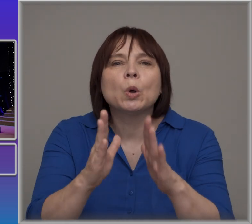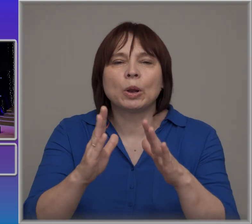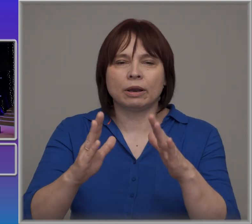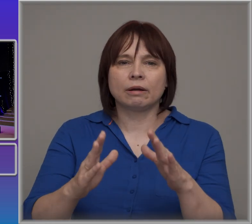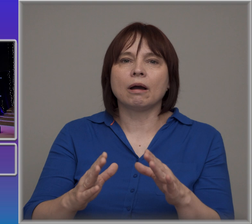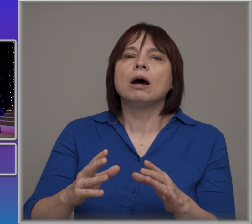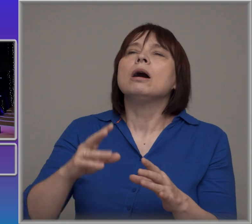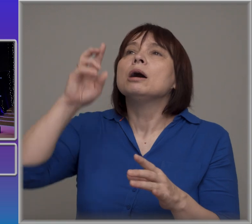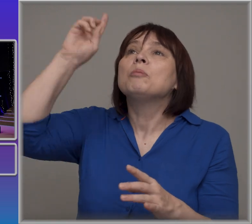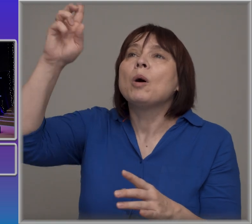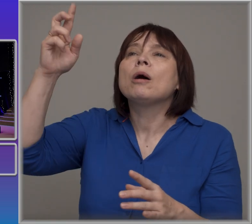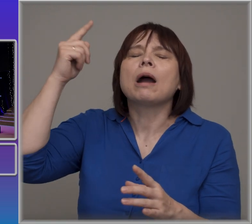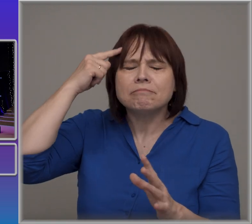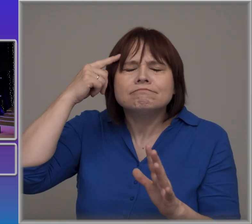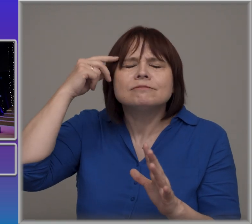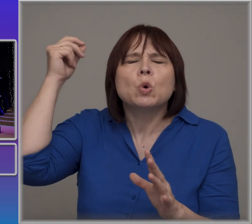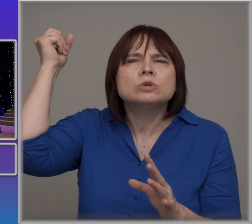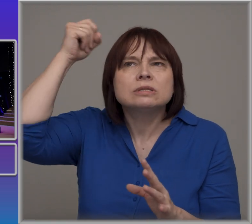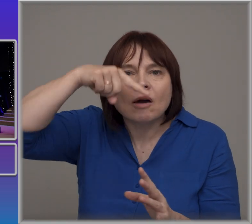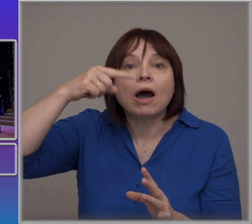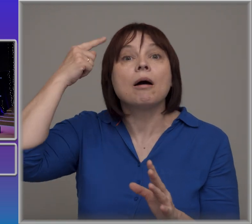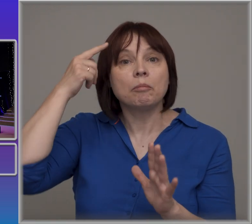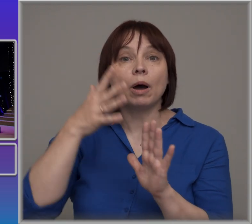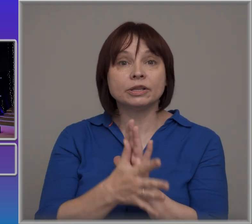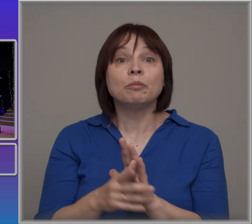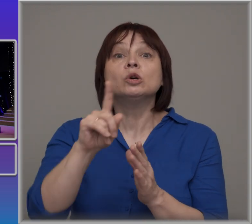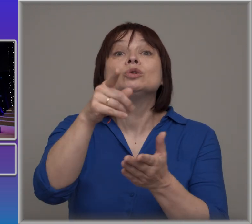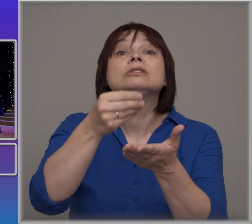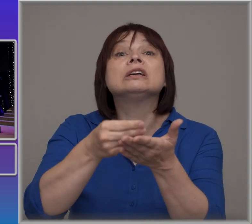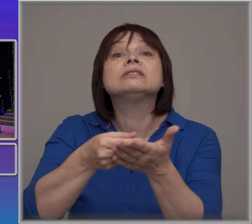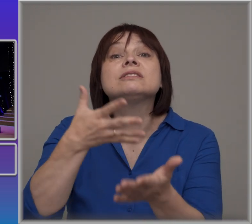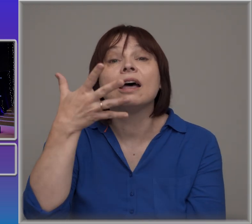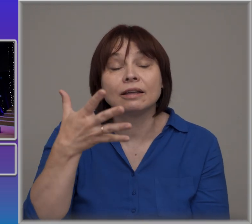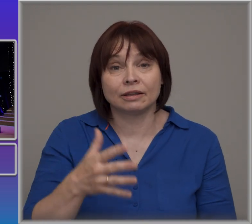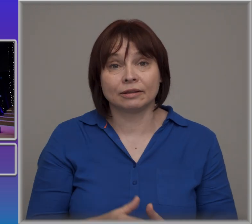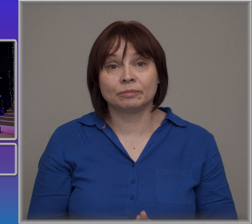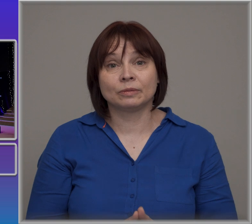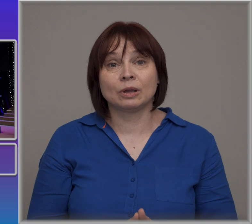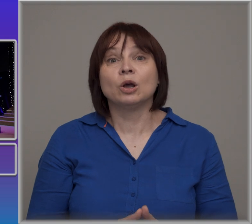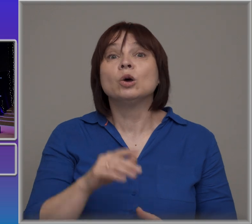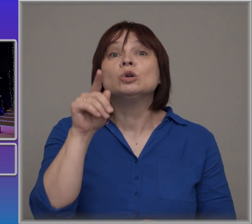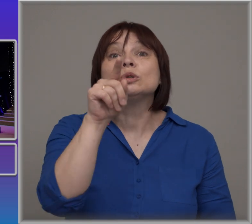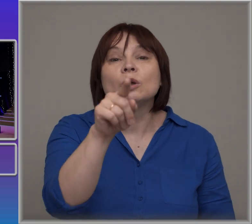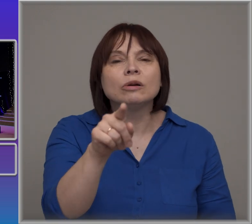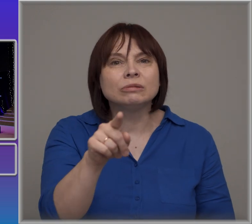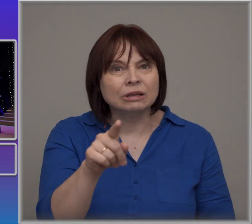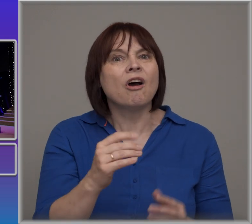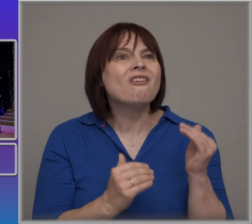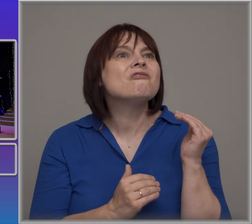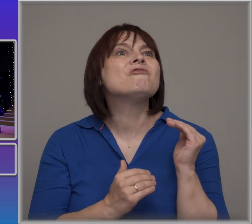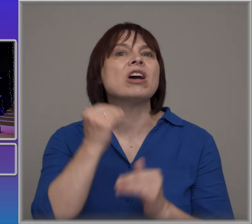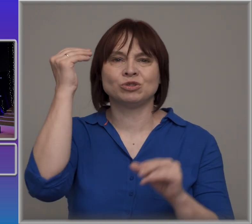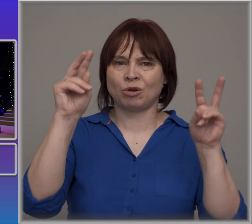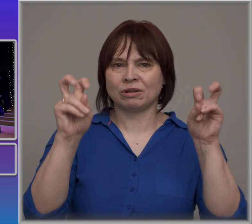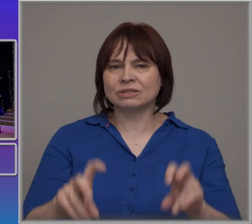Действительно, человек, который не знает ни своего призвания, ни того, кто его призвал, ни своего Творца, он